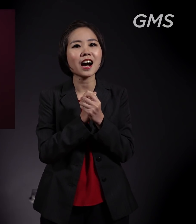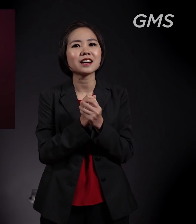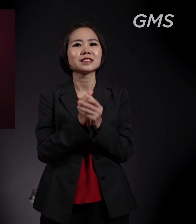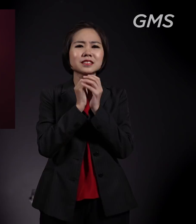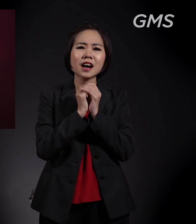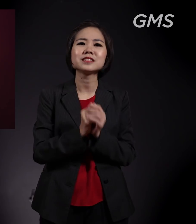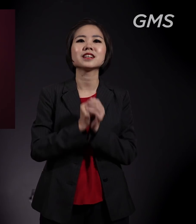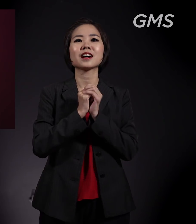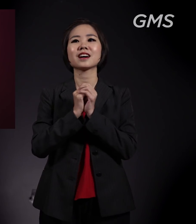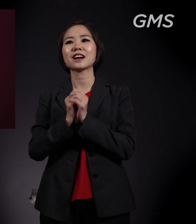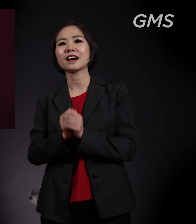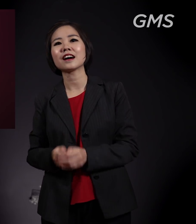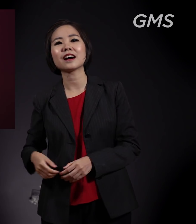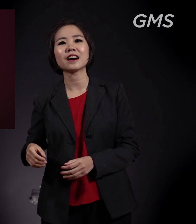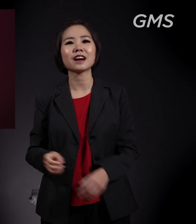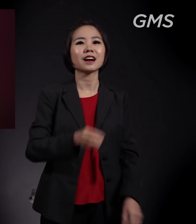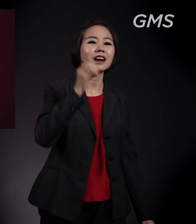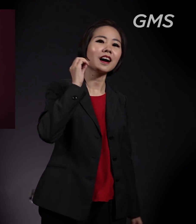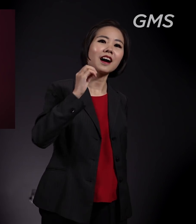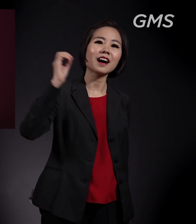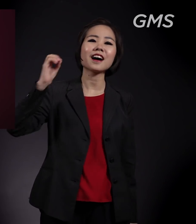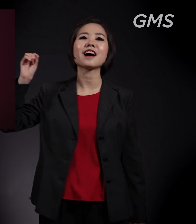percaya saja.